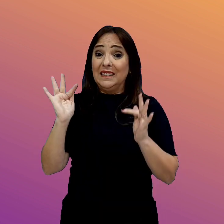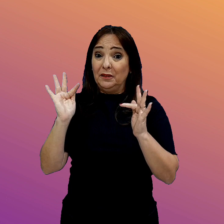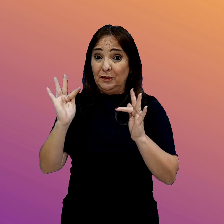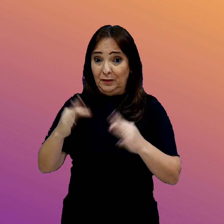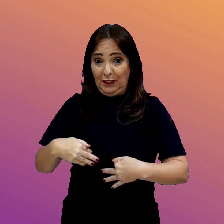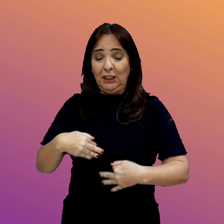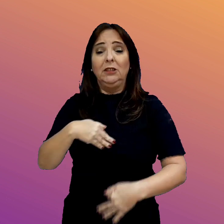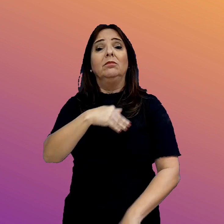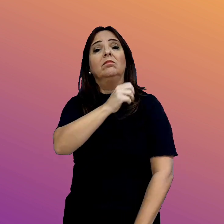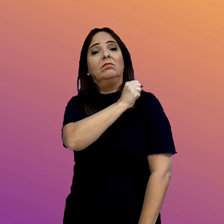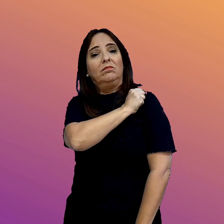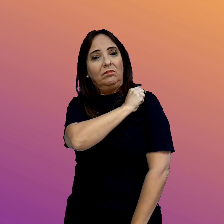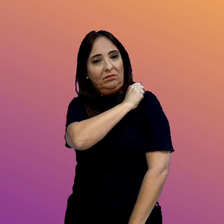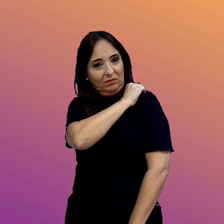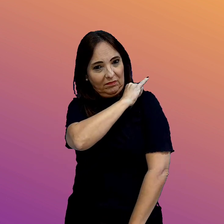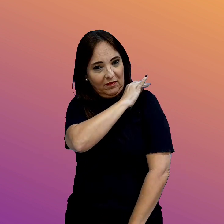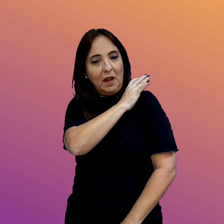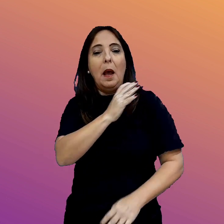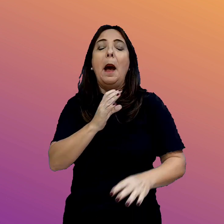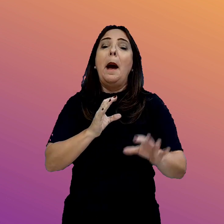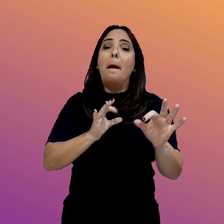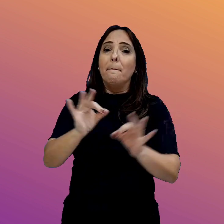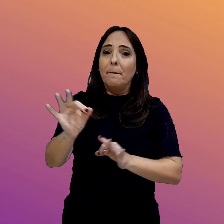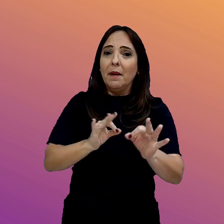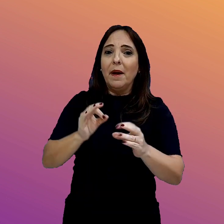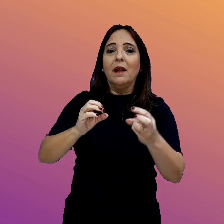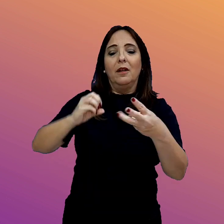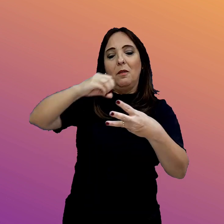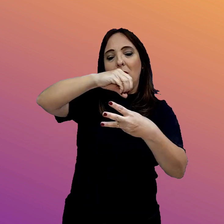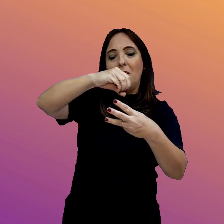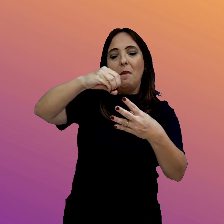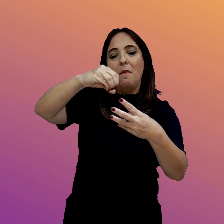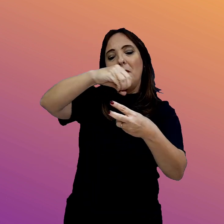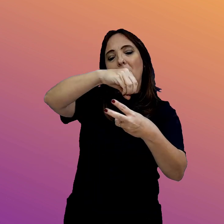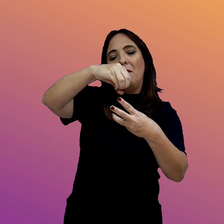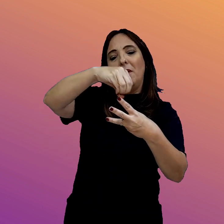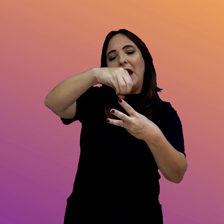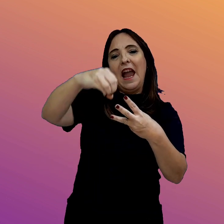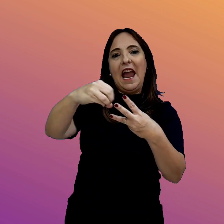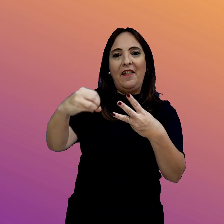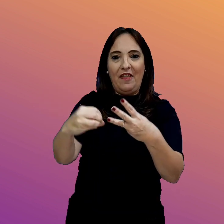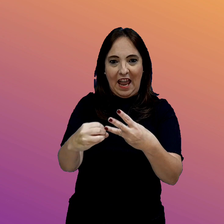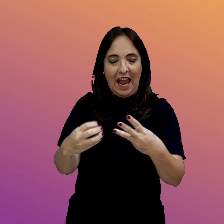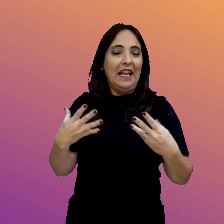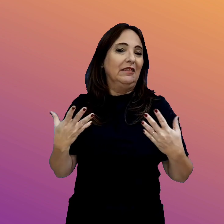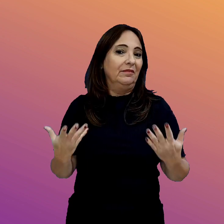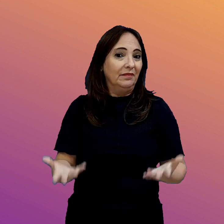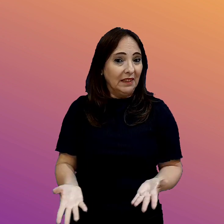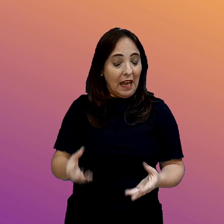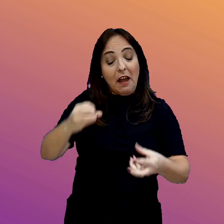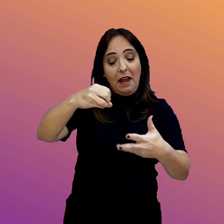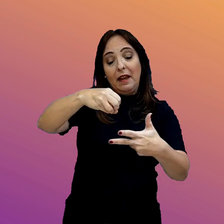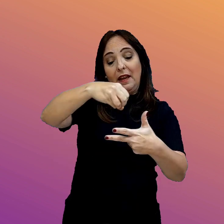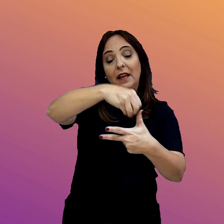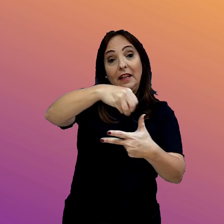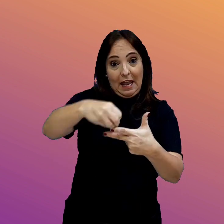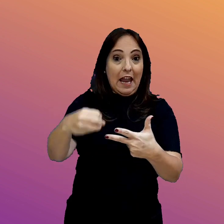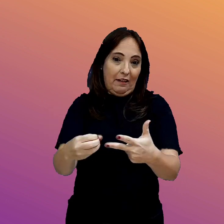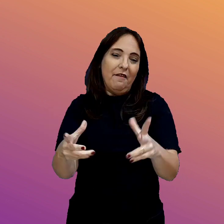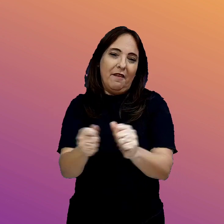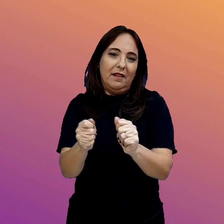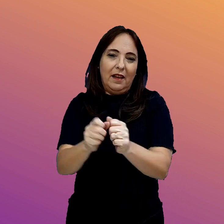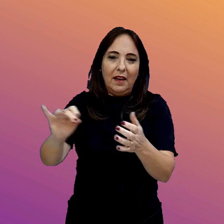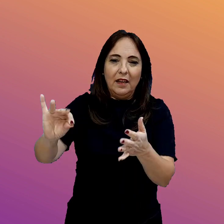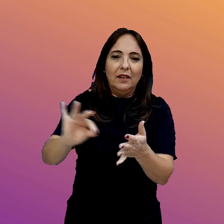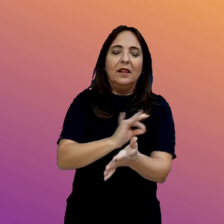médio, se preparando para o Enem. Hoje ela falou, pai, abriu inscrição para o Enem, vamos fazer a inscrição. E temos também um segurança